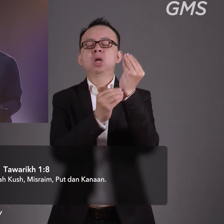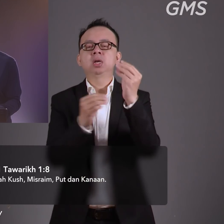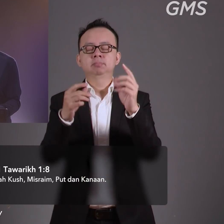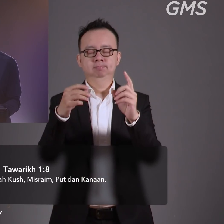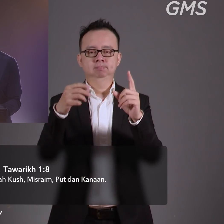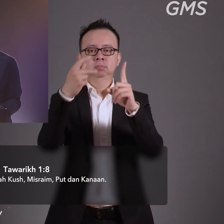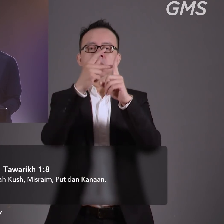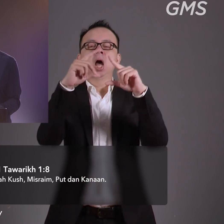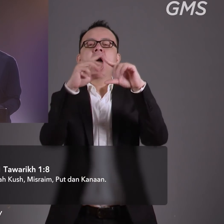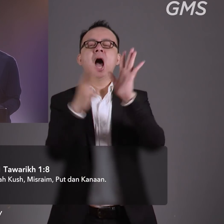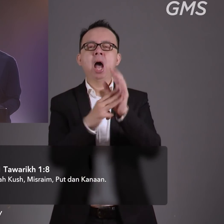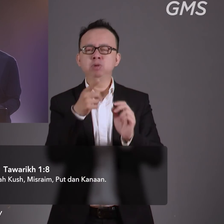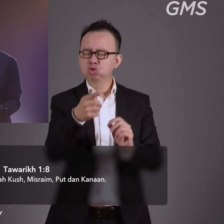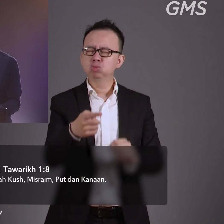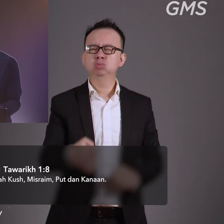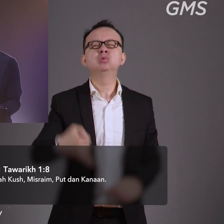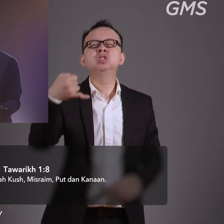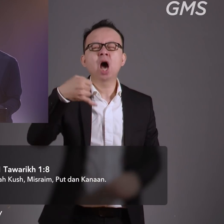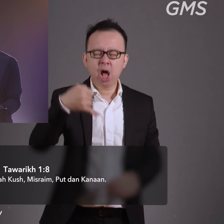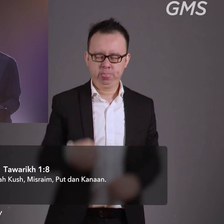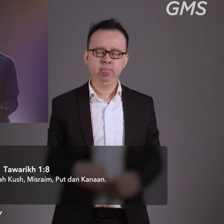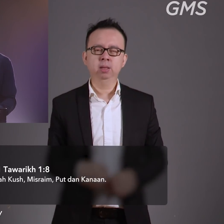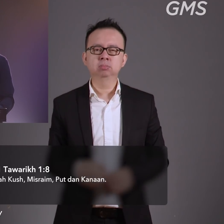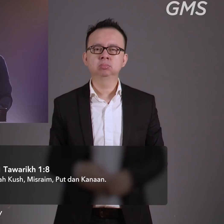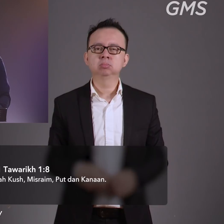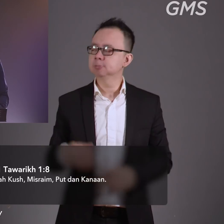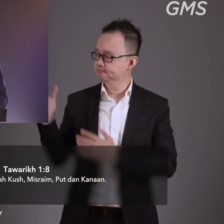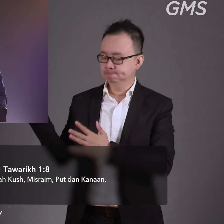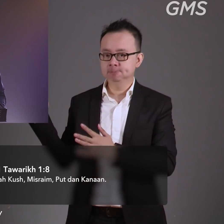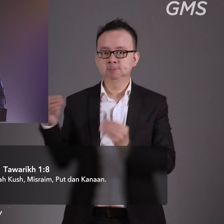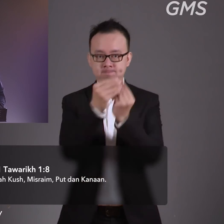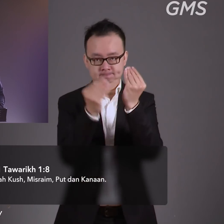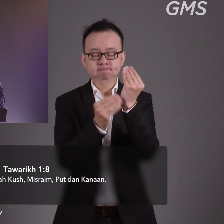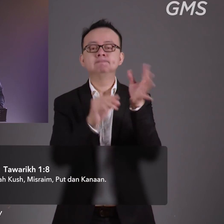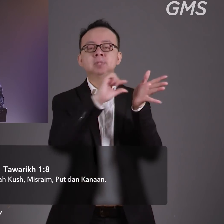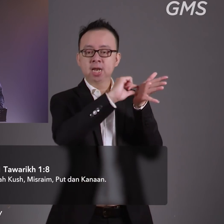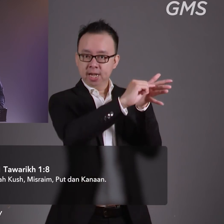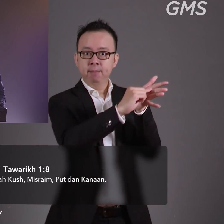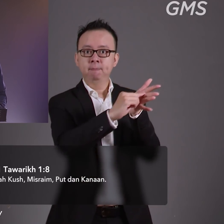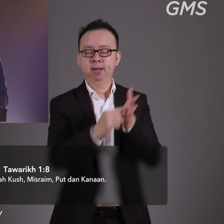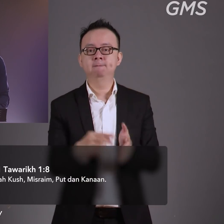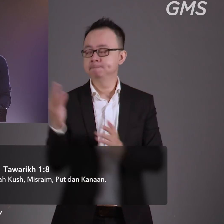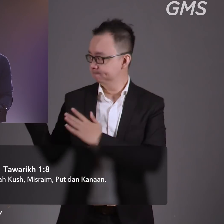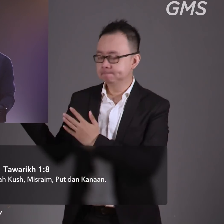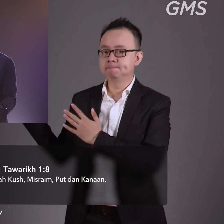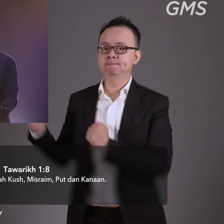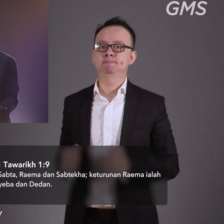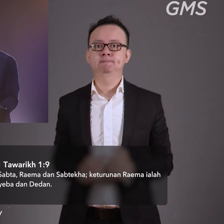ada satupun orang benar. Kita baca, keturunan Ham ialah Kush, Misraim, Put, dan